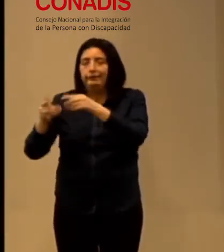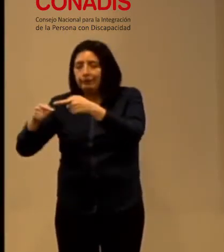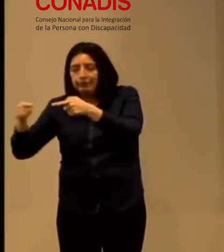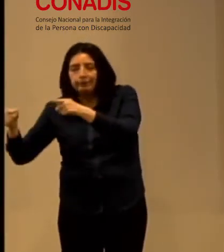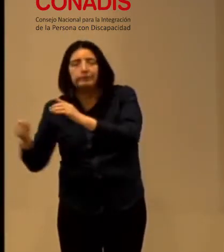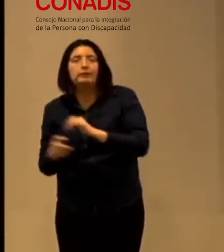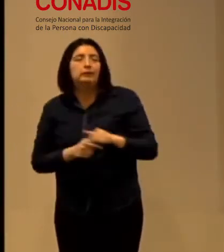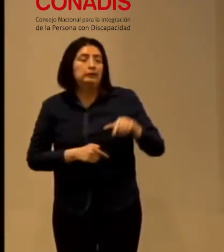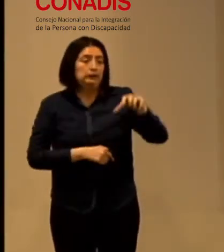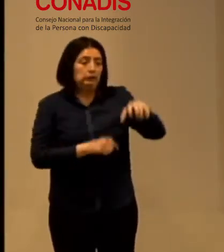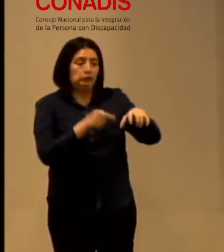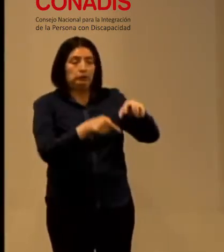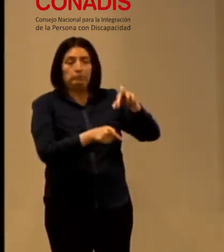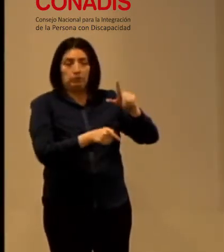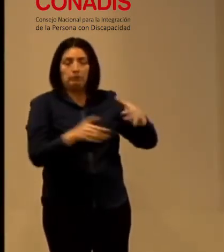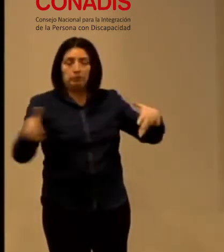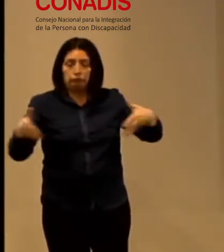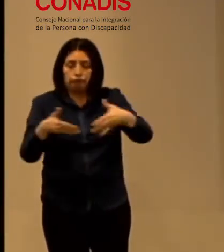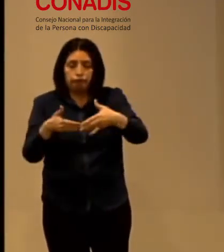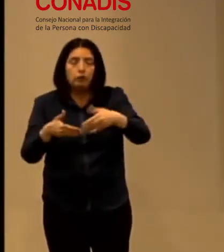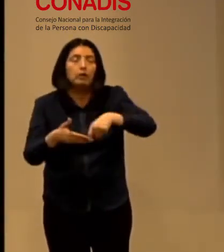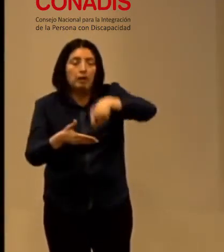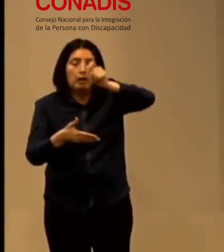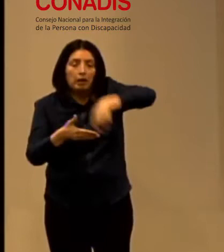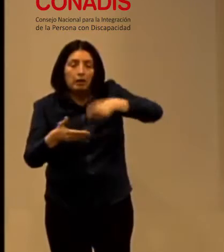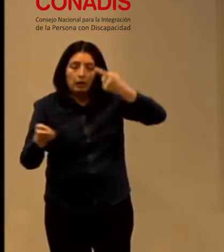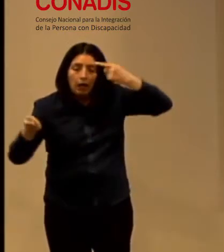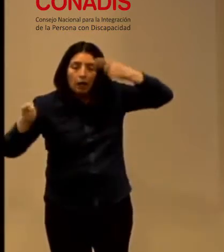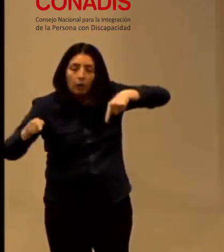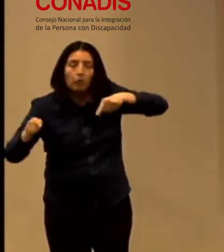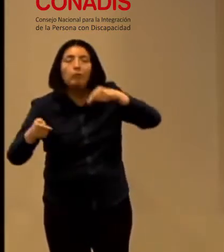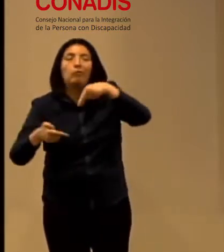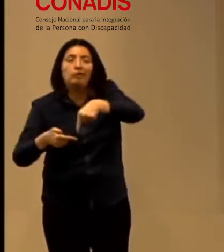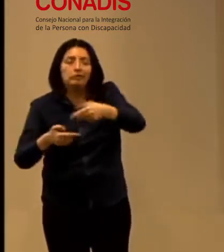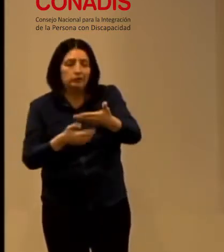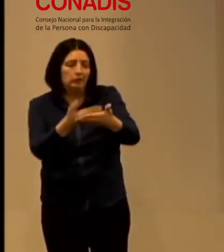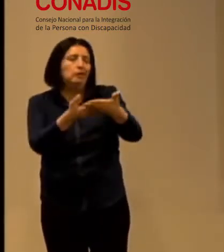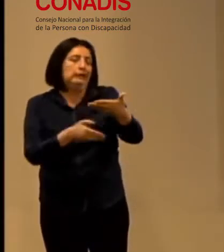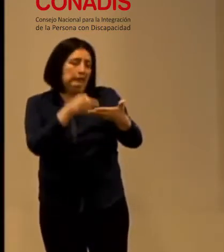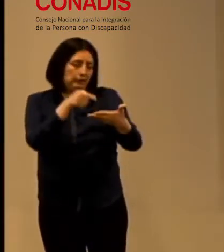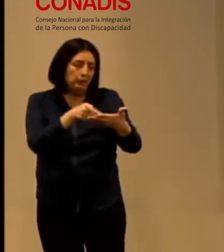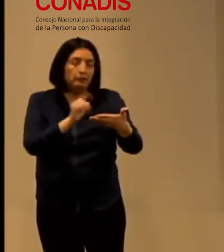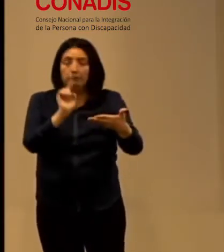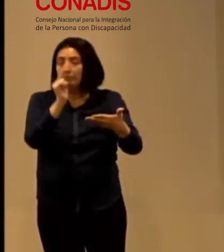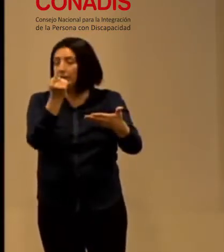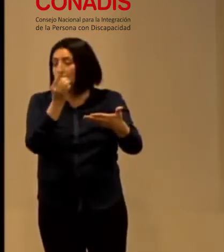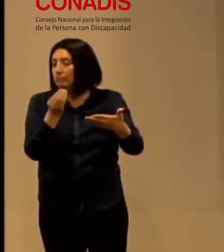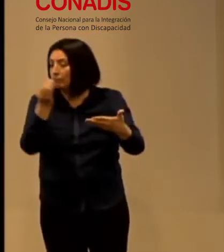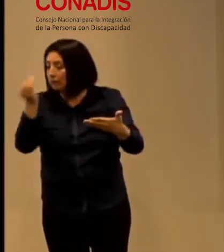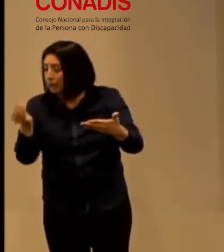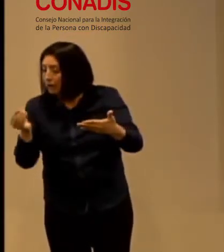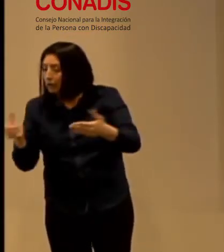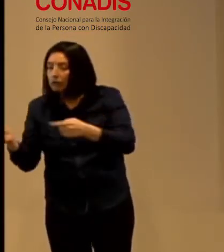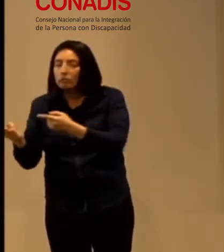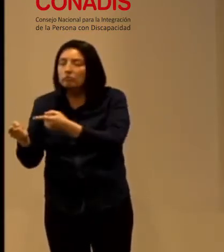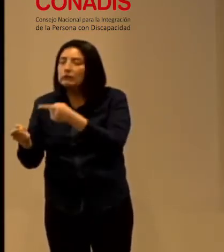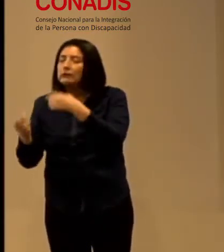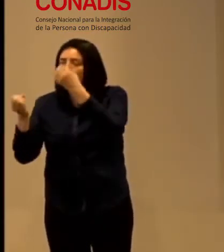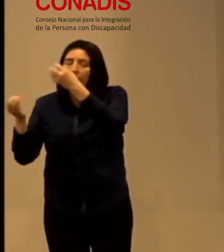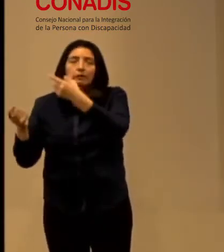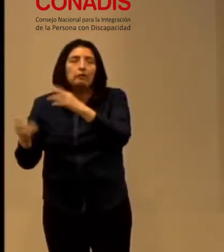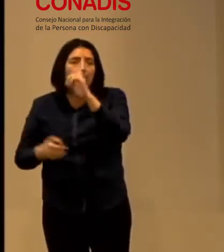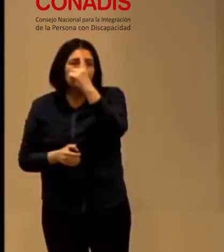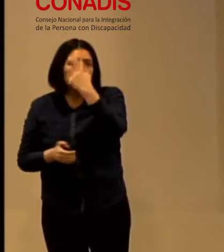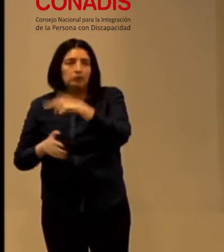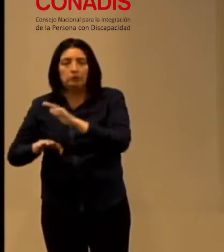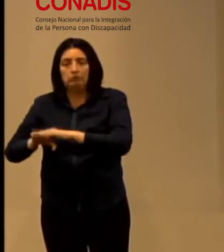entonces desde Pronavec se firman convenios. En aquellos convenios se establece, primero, que se asegure la implementación y vigilancia del cumplimiento de